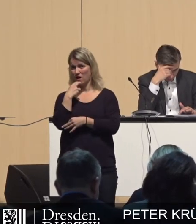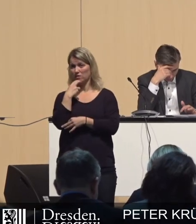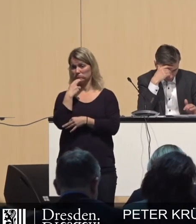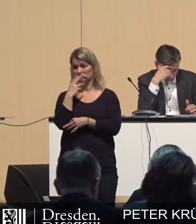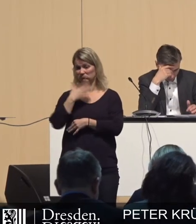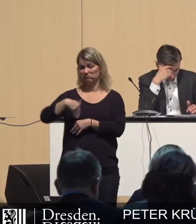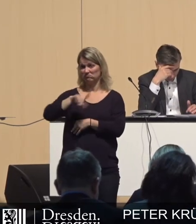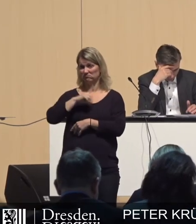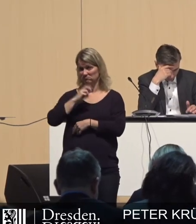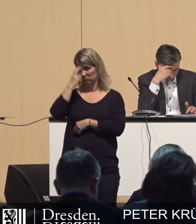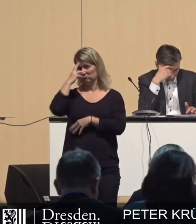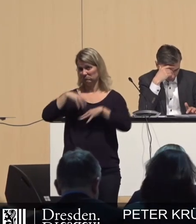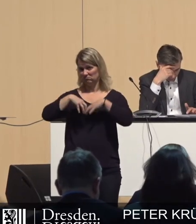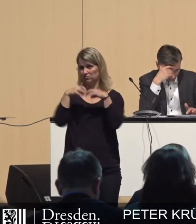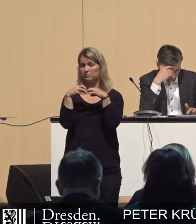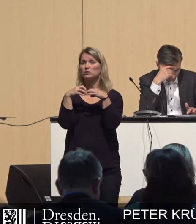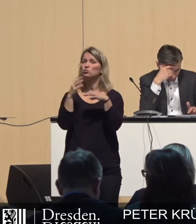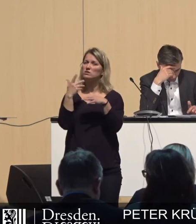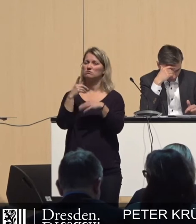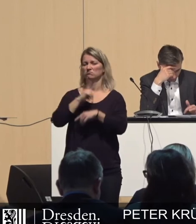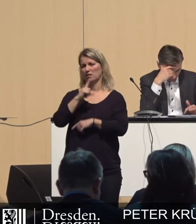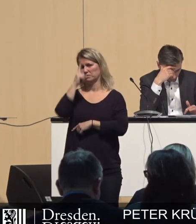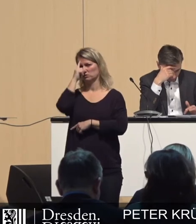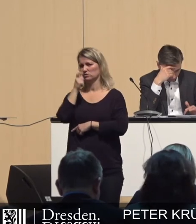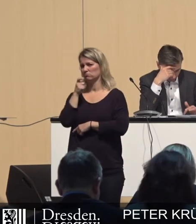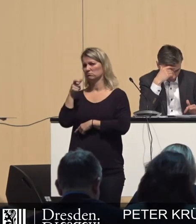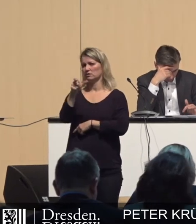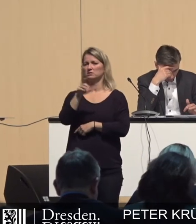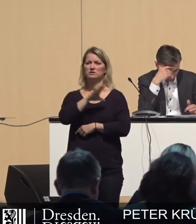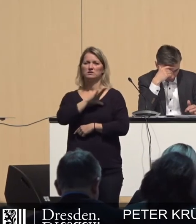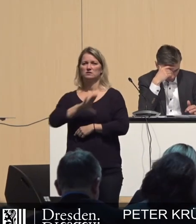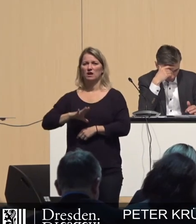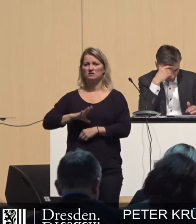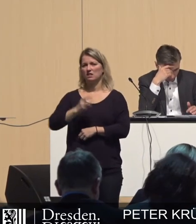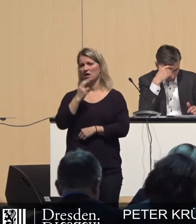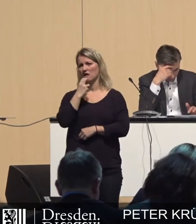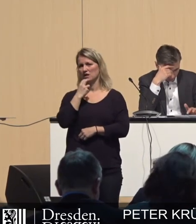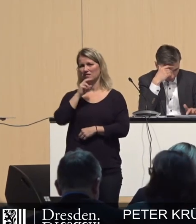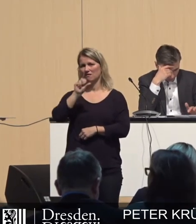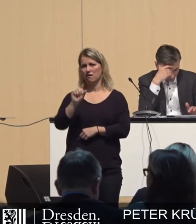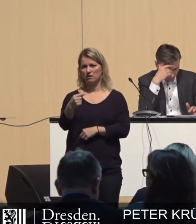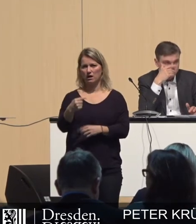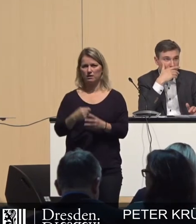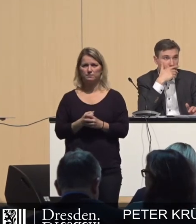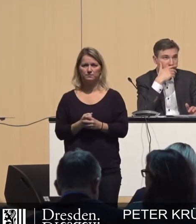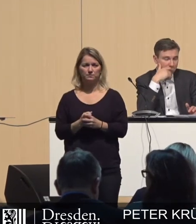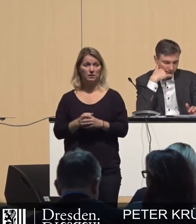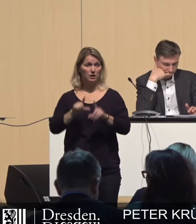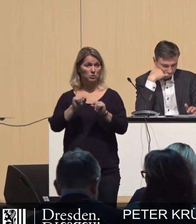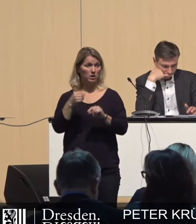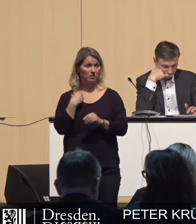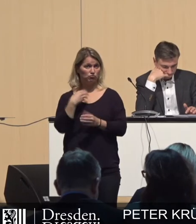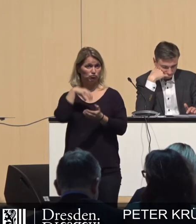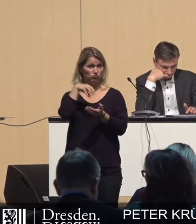dem selbstbewussten Namen Sachsen Energie AG. Auf unsere Stadt kann ein Anteil der Wertsteigerung